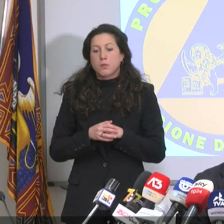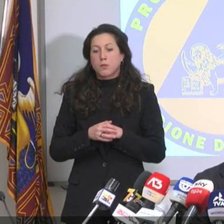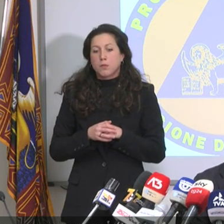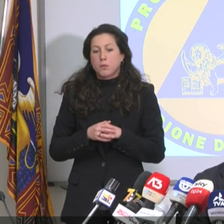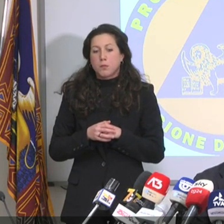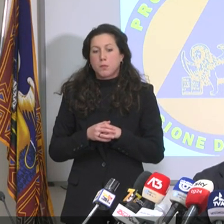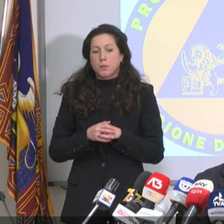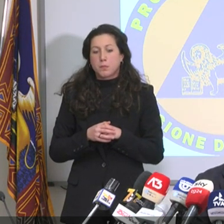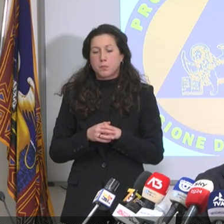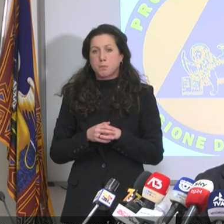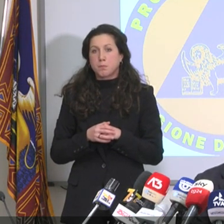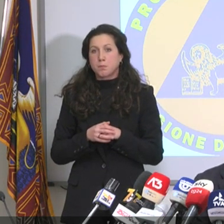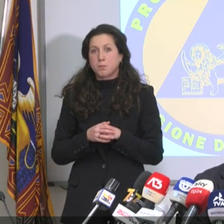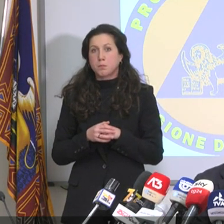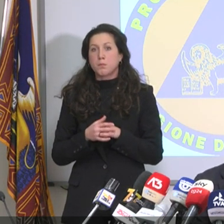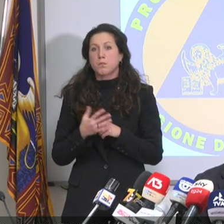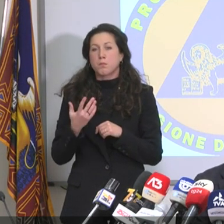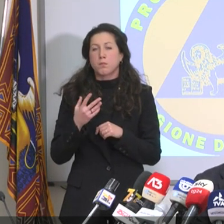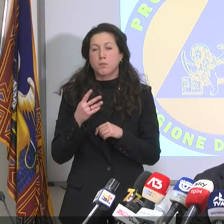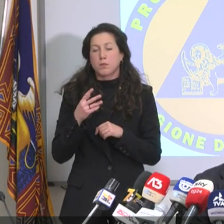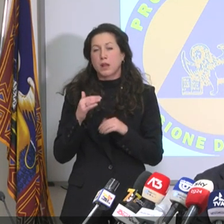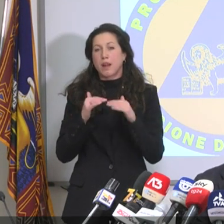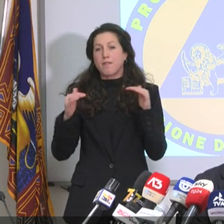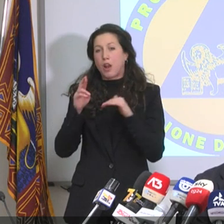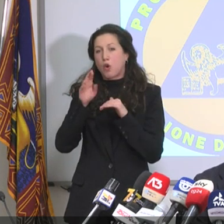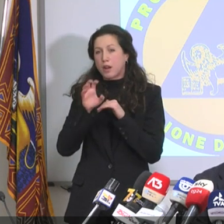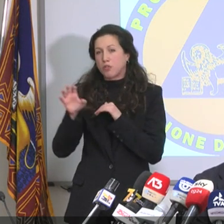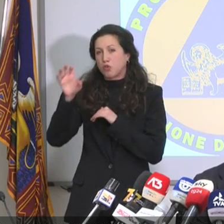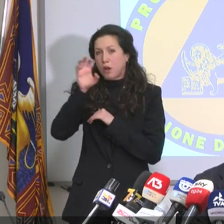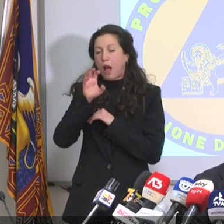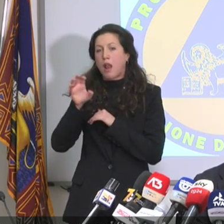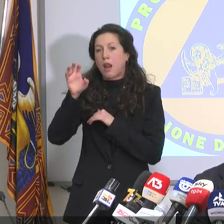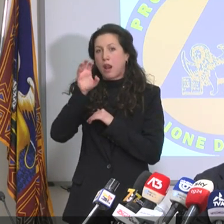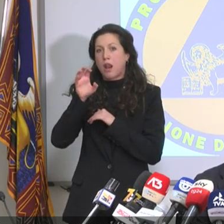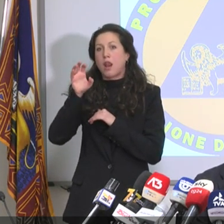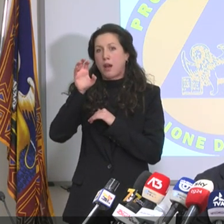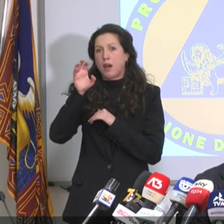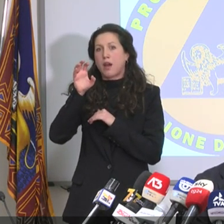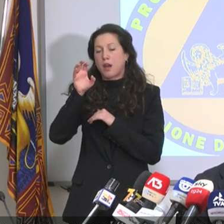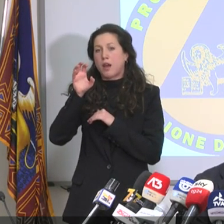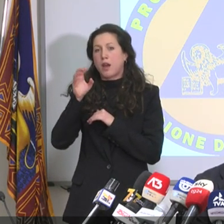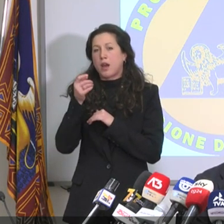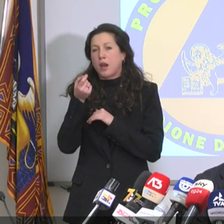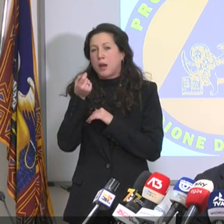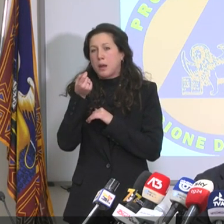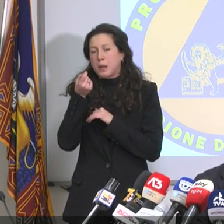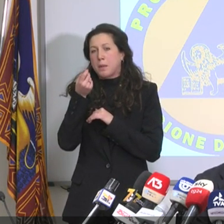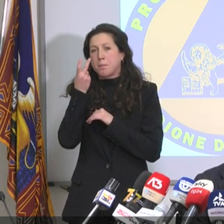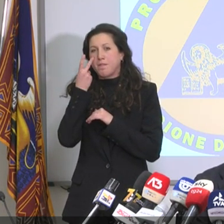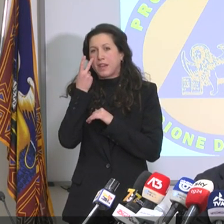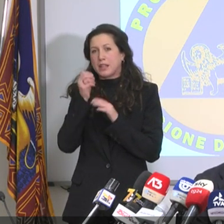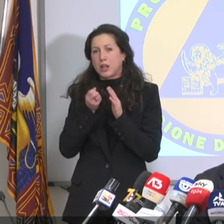mobilità tra comuni dalle 14. Abbiamo ancora delle evidenze di problematicità. Penso ad esempio